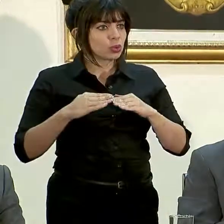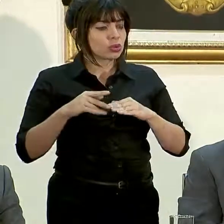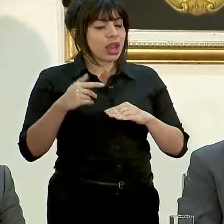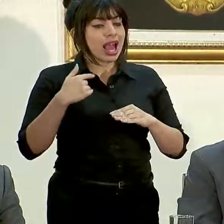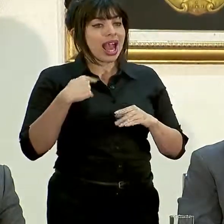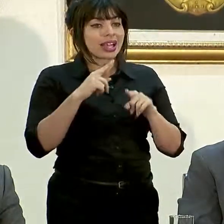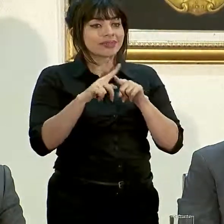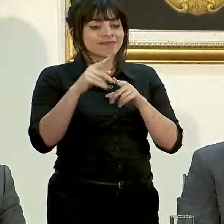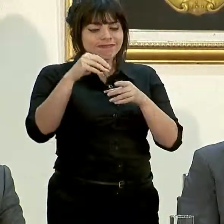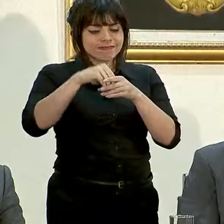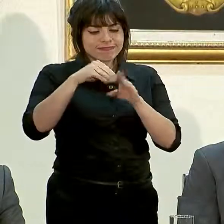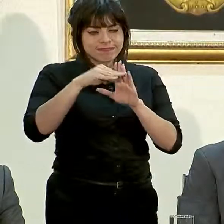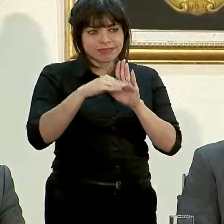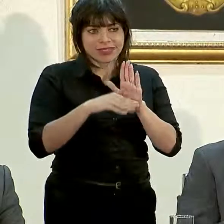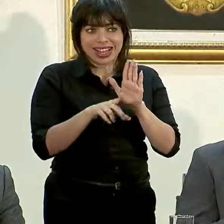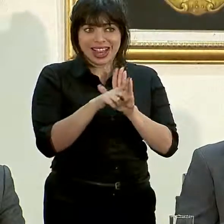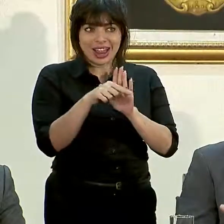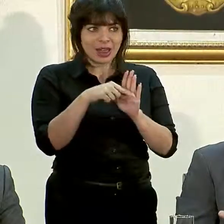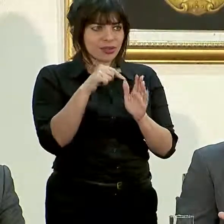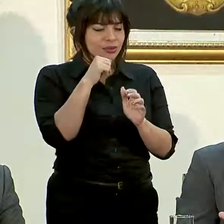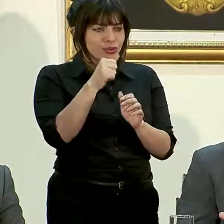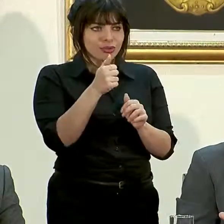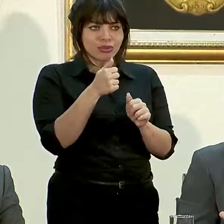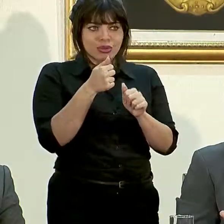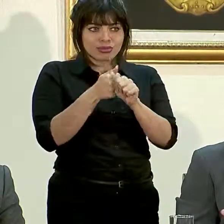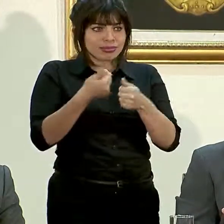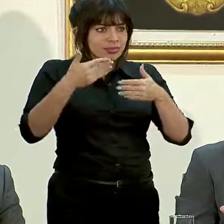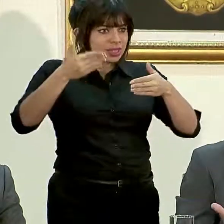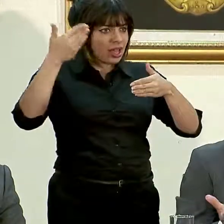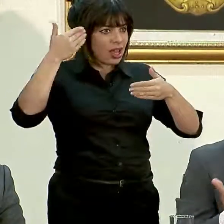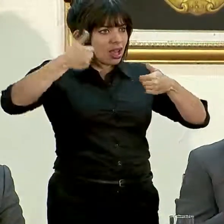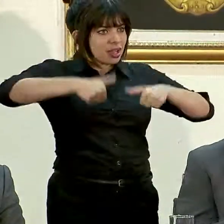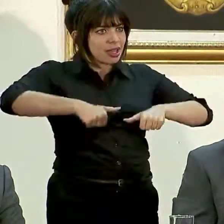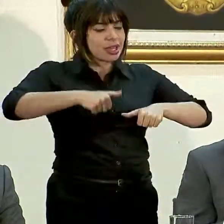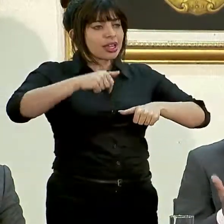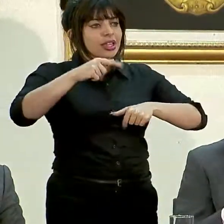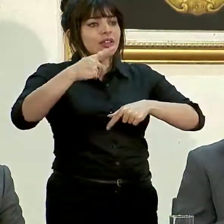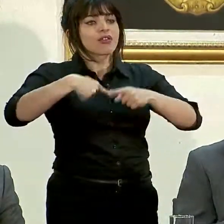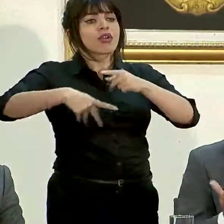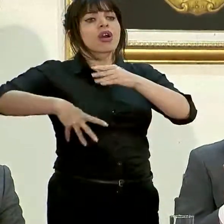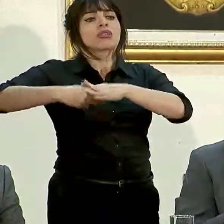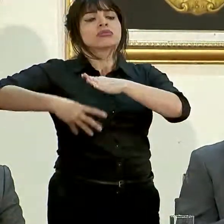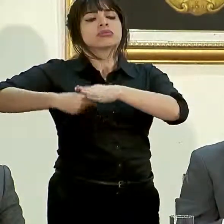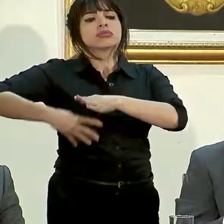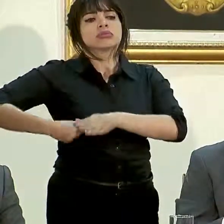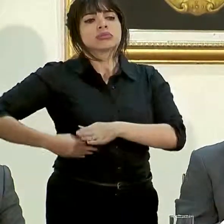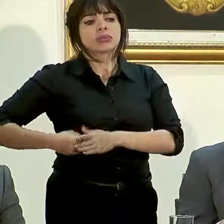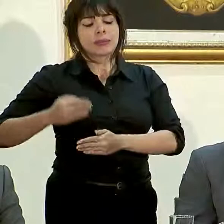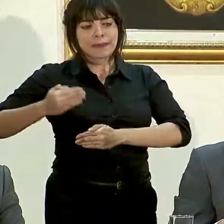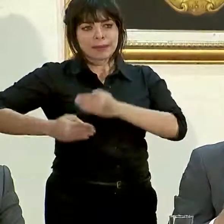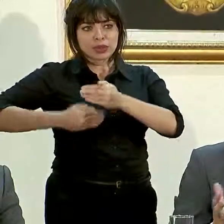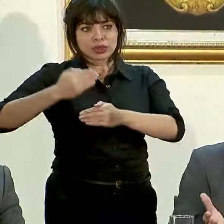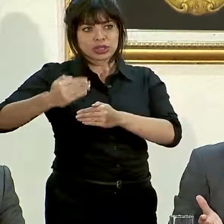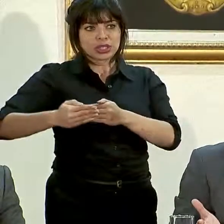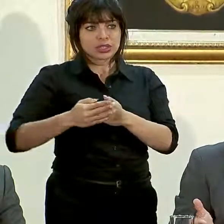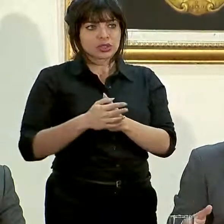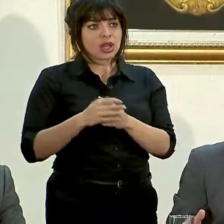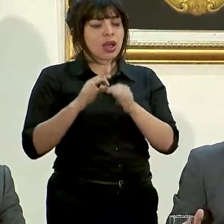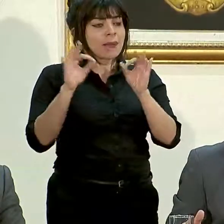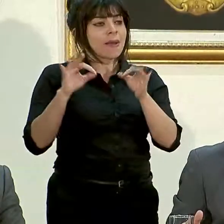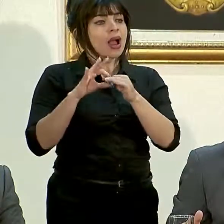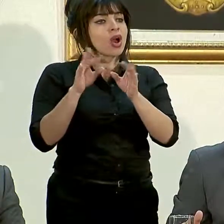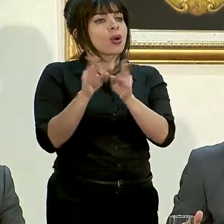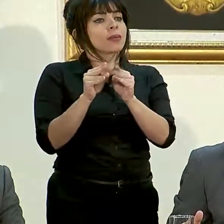una serie de contenidos la ley que no fueron los que se habían acordado y que se fueron incorporando en el proceso en el marco